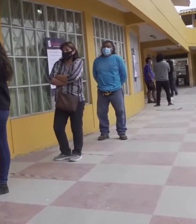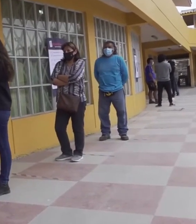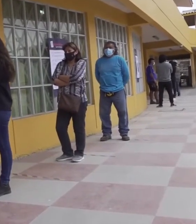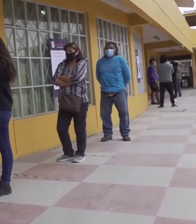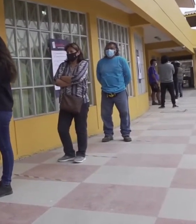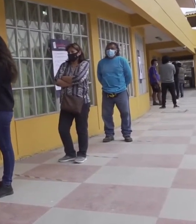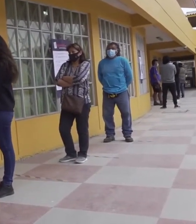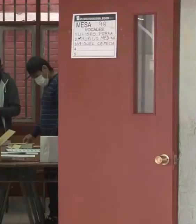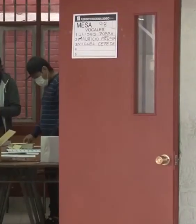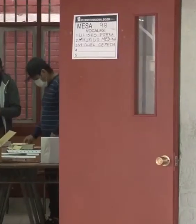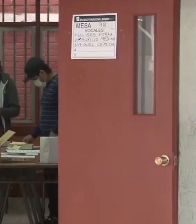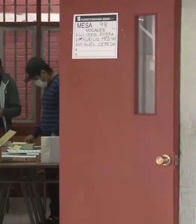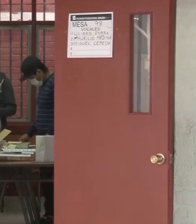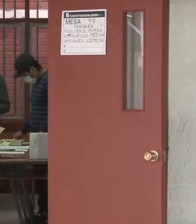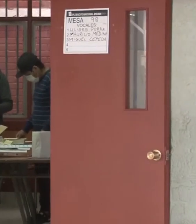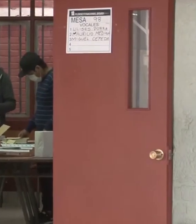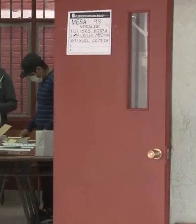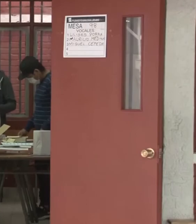100% de ellas,